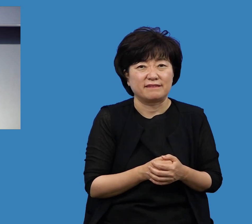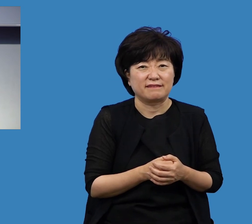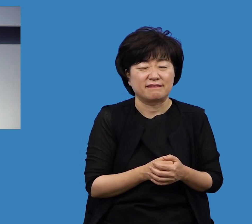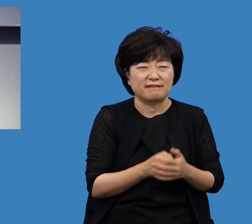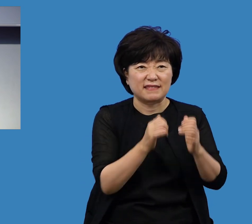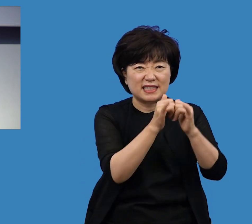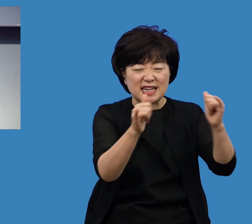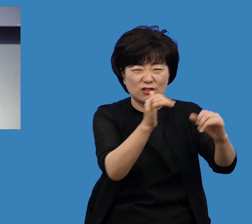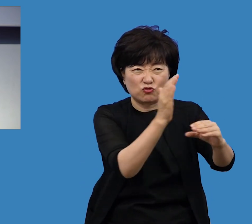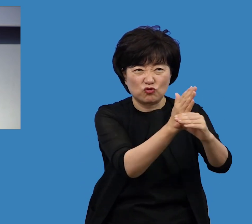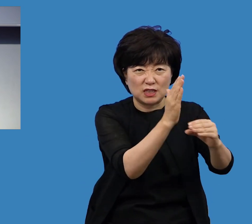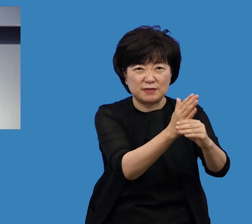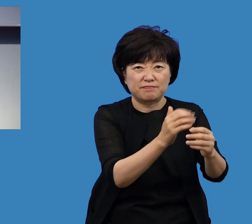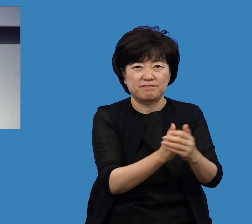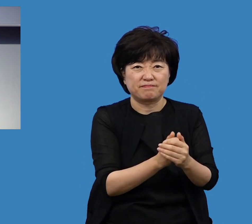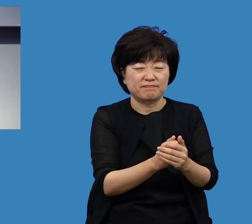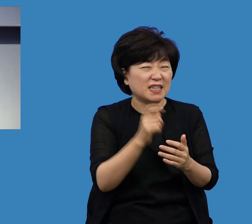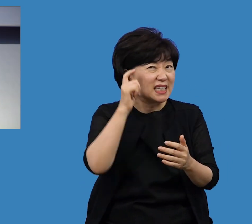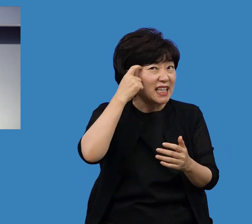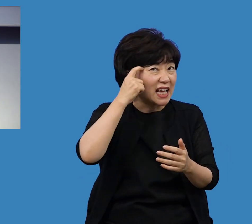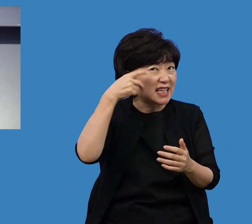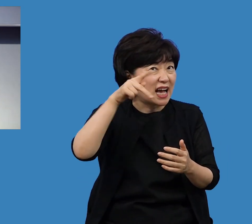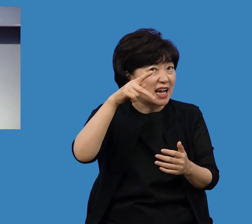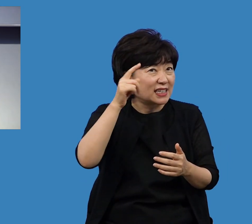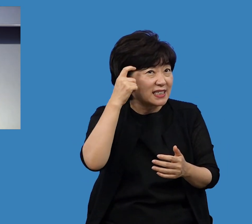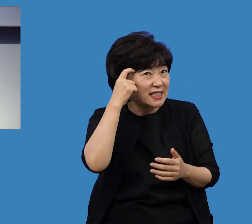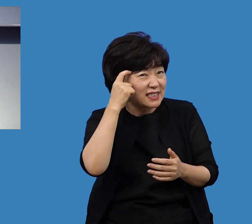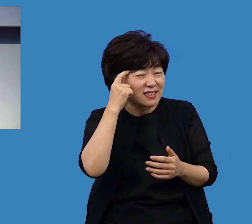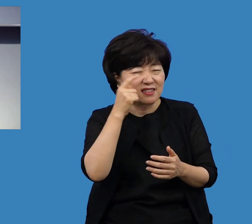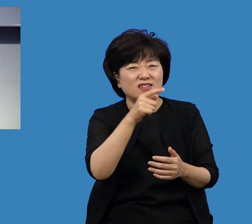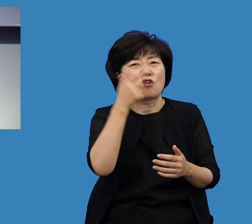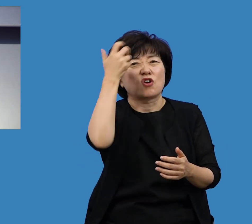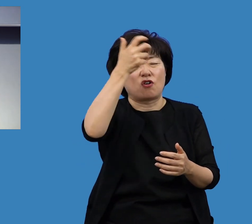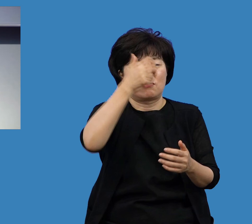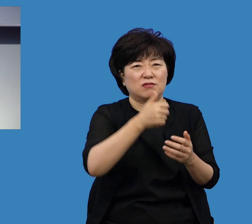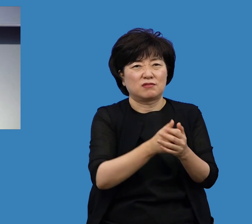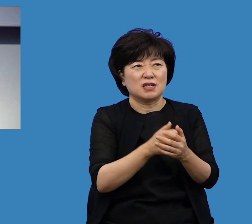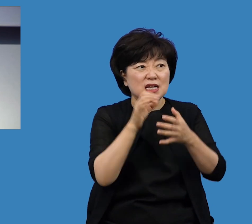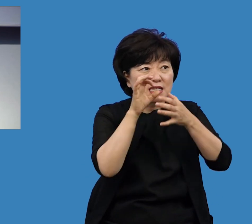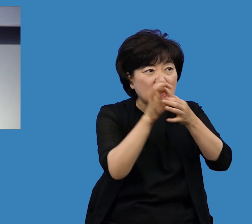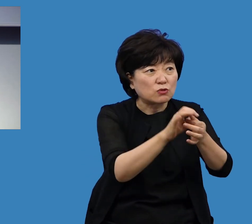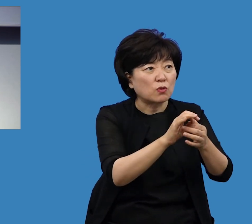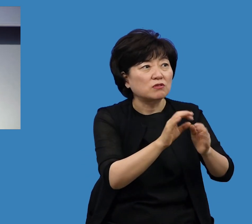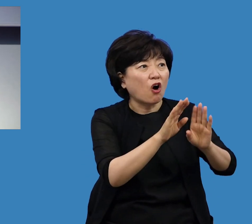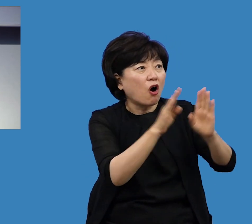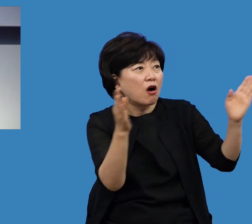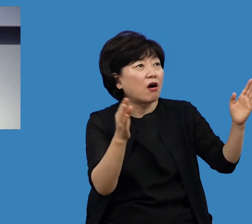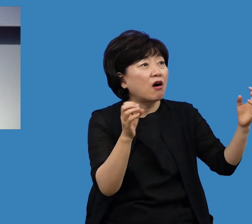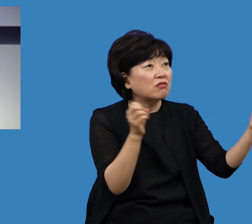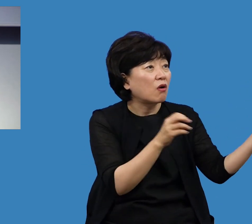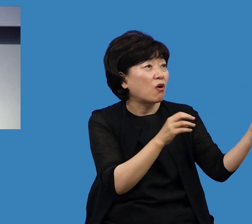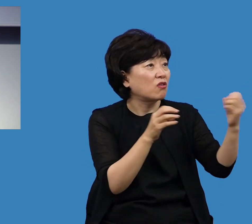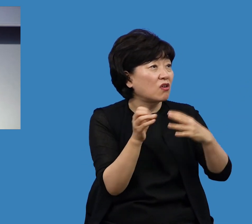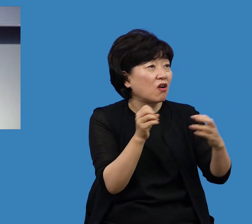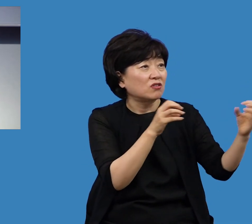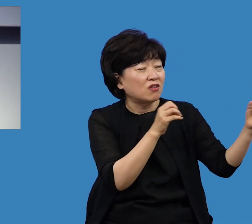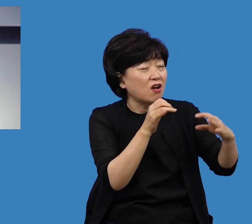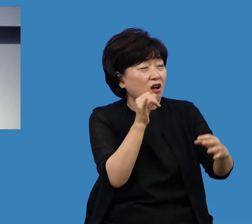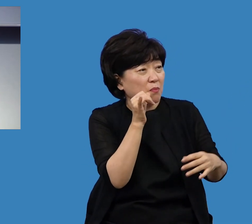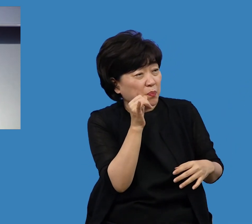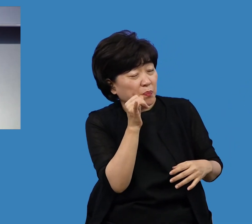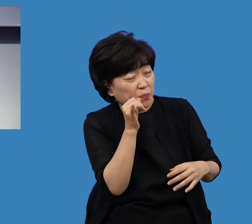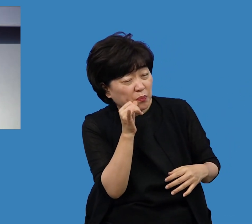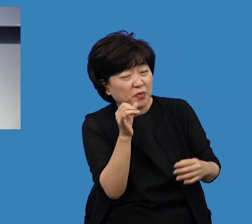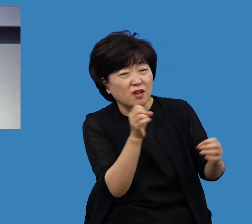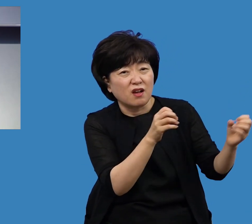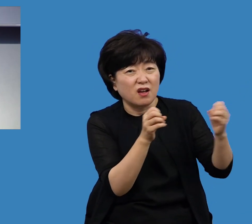인본주의, 사상, 이것도 다 영이거든. 거기에 여러분들이 계속 노출돼 있으면, 계속 그런 사람들하고 얘기하고 그런 사람들하고